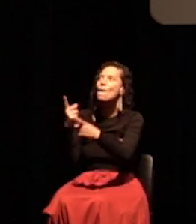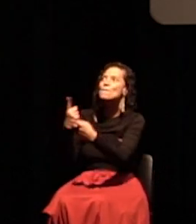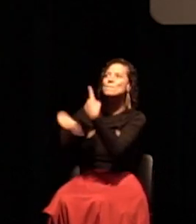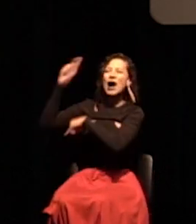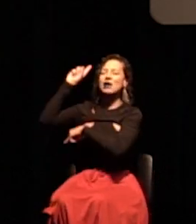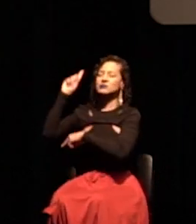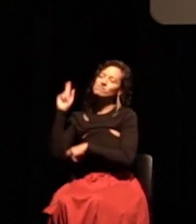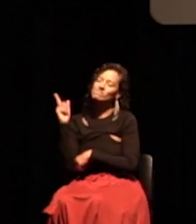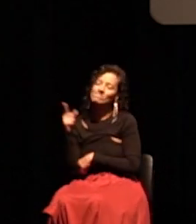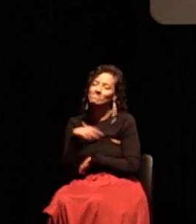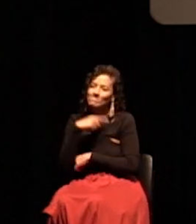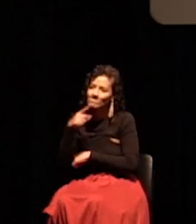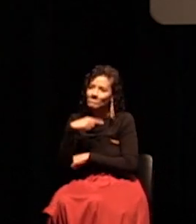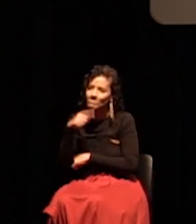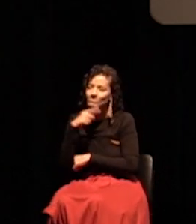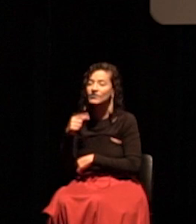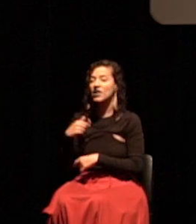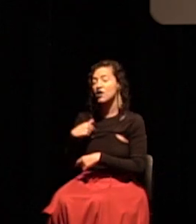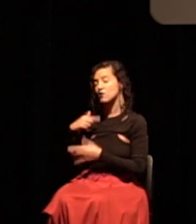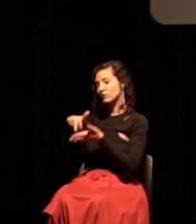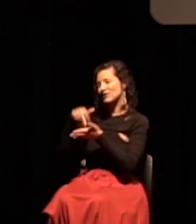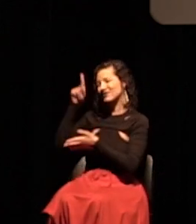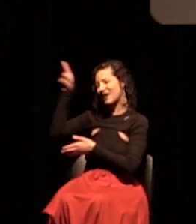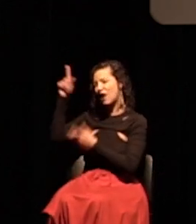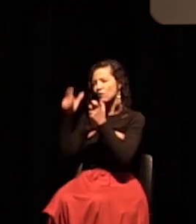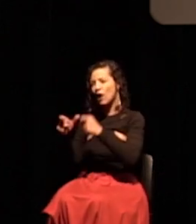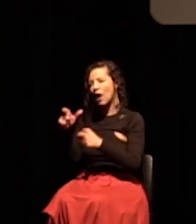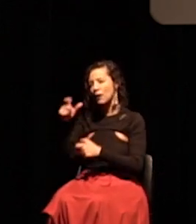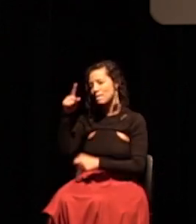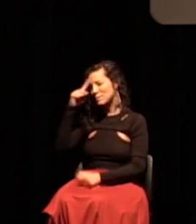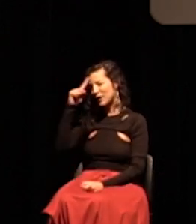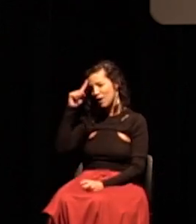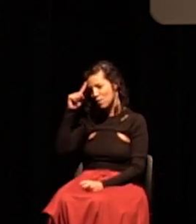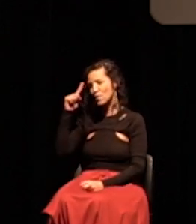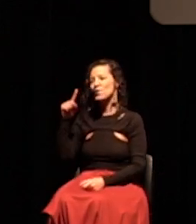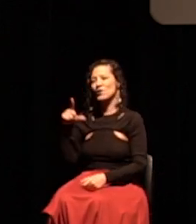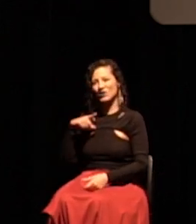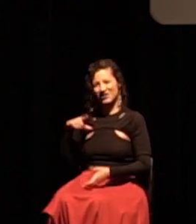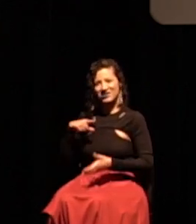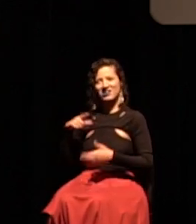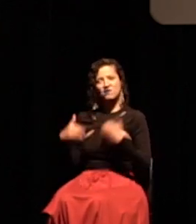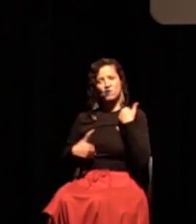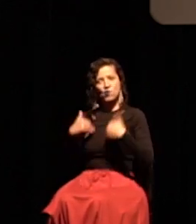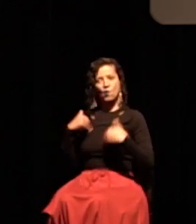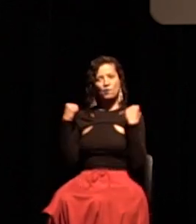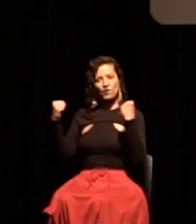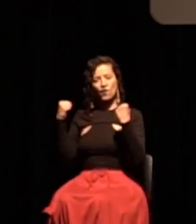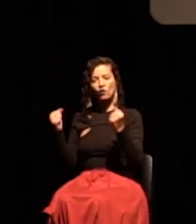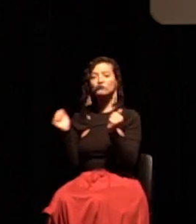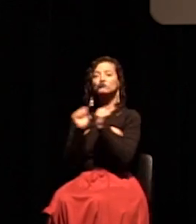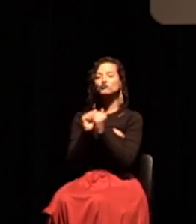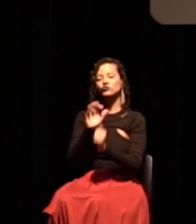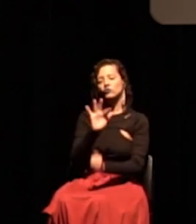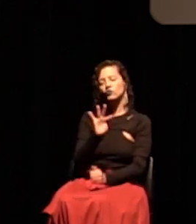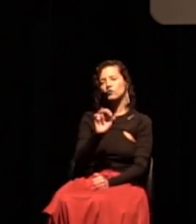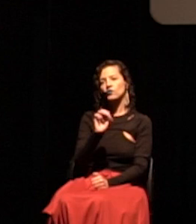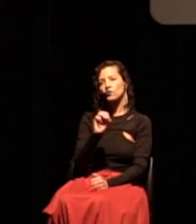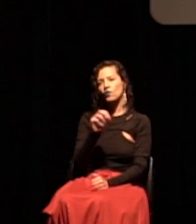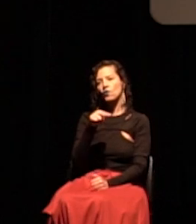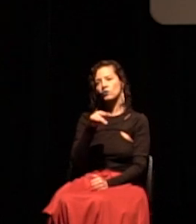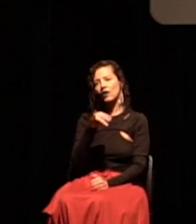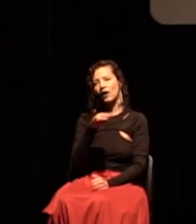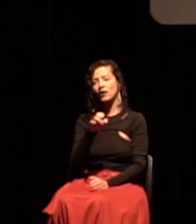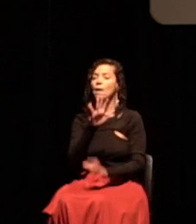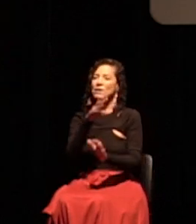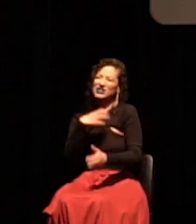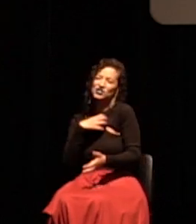dançar pela primeira vez no Scala de Milão, né, aquele corpanzil, né, junto com Margot Fonteyn, ela, aquela pluma, eu falei,